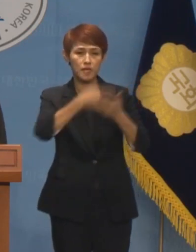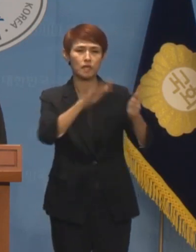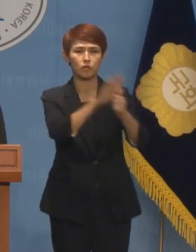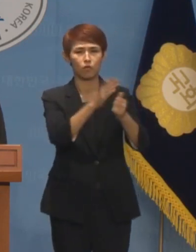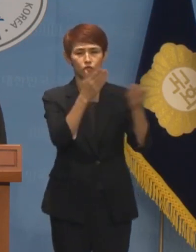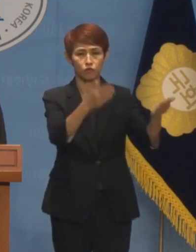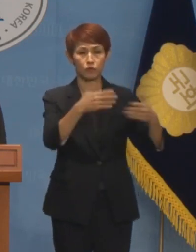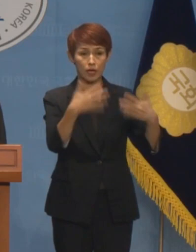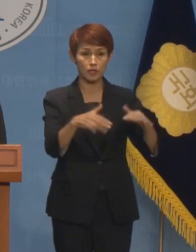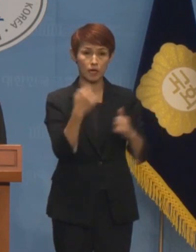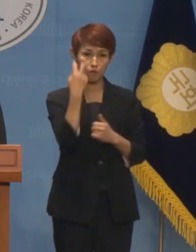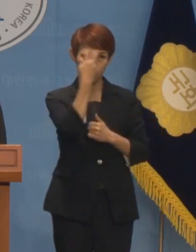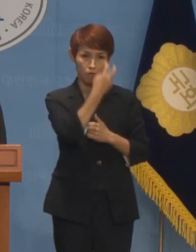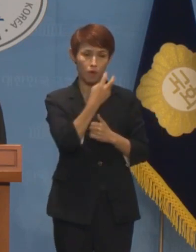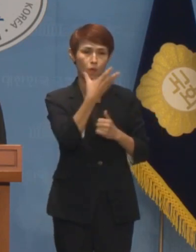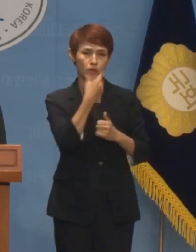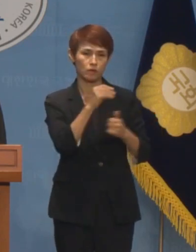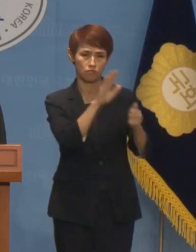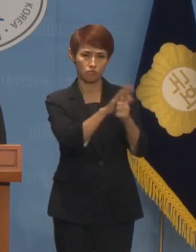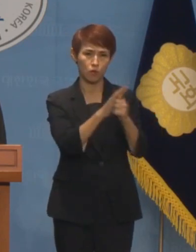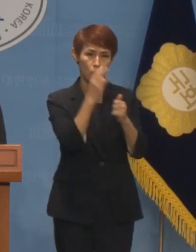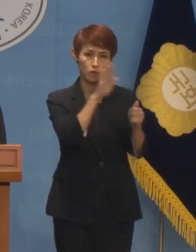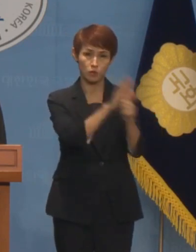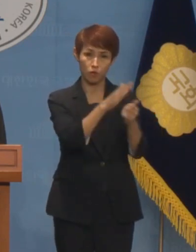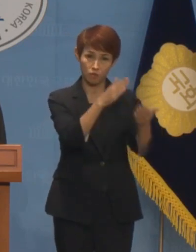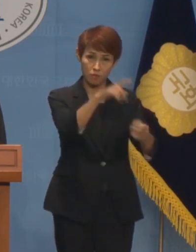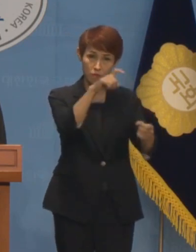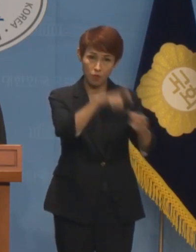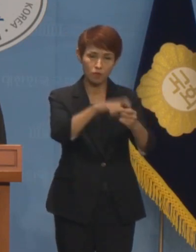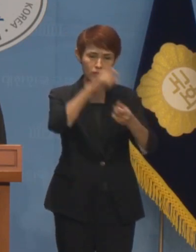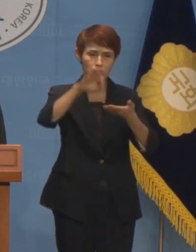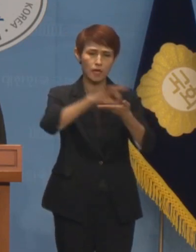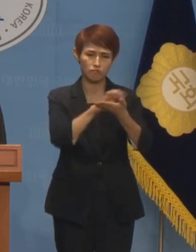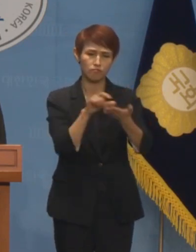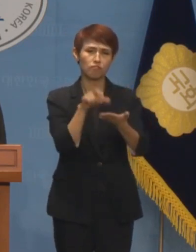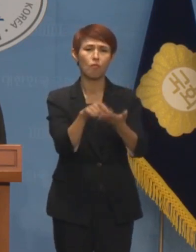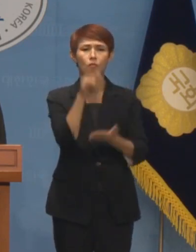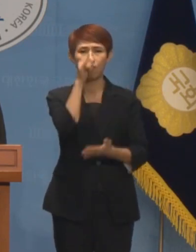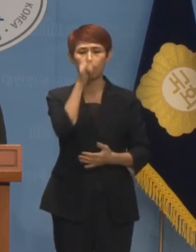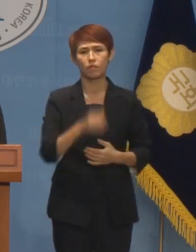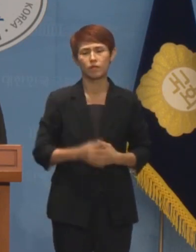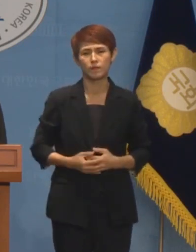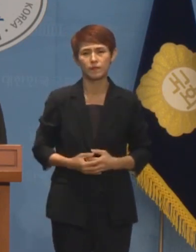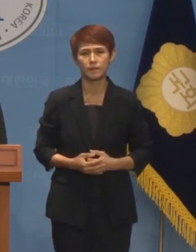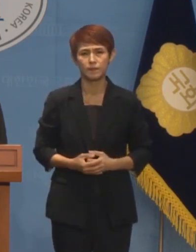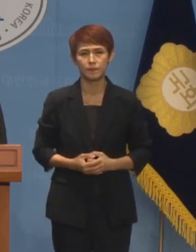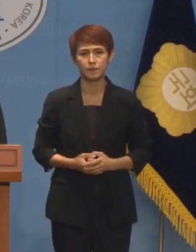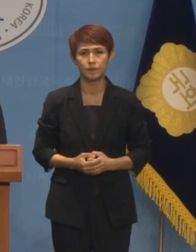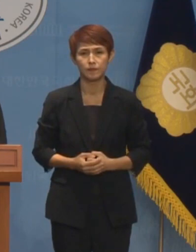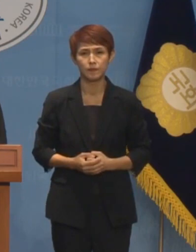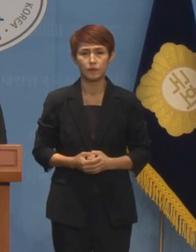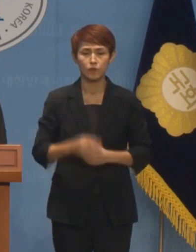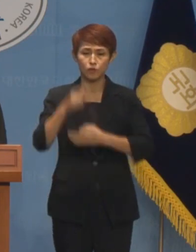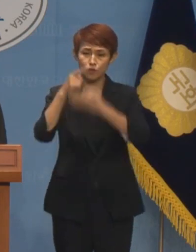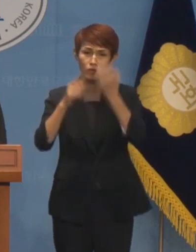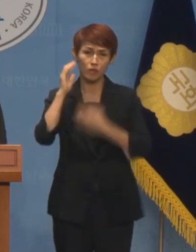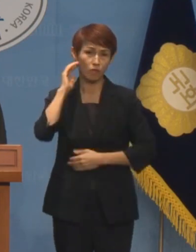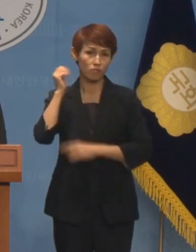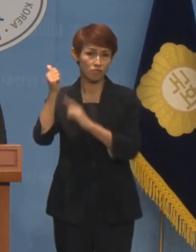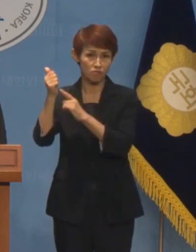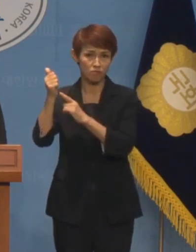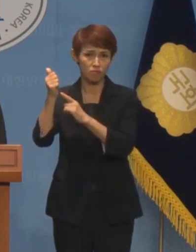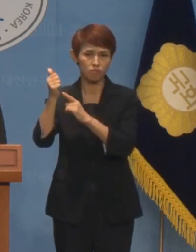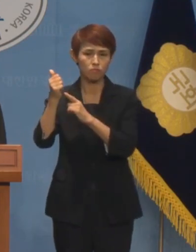강화, 돌봄 지원 등에 중점을 두고 편성했다고 밝혔습니다. 윤석열 대통령은